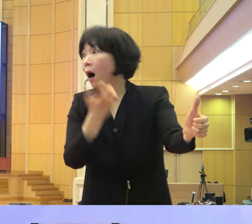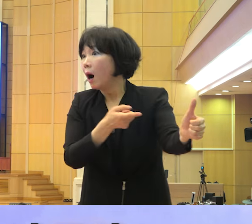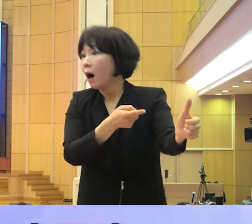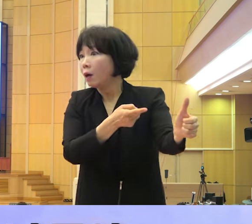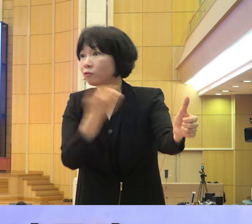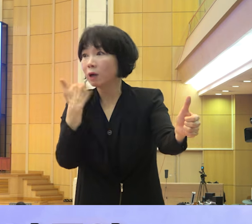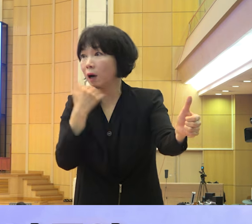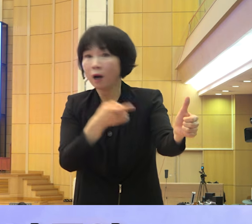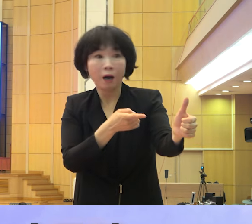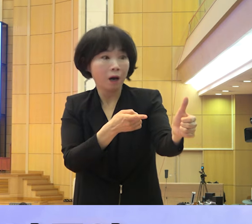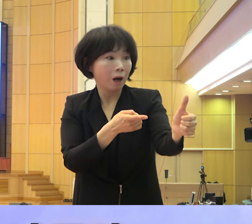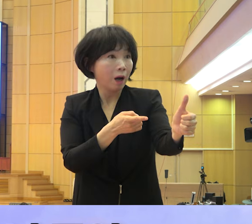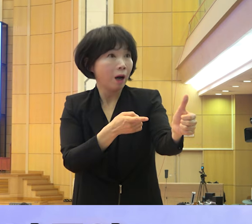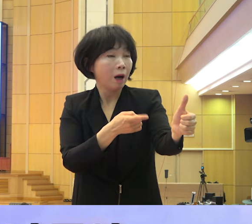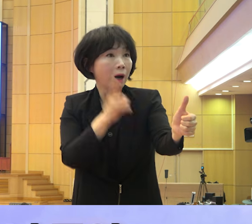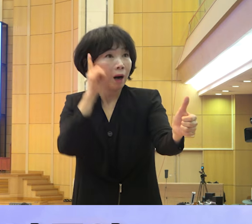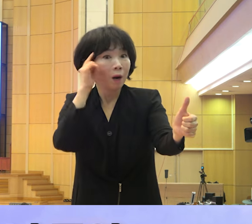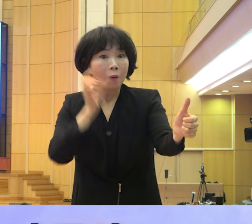아니